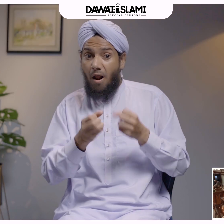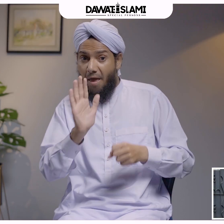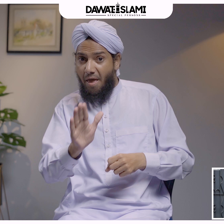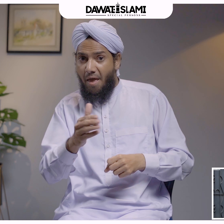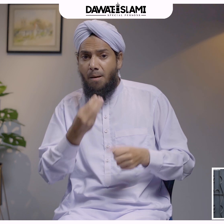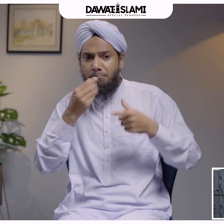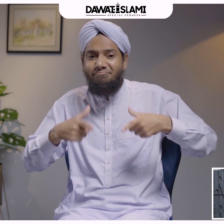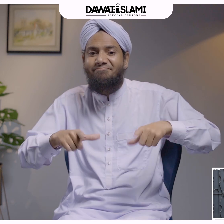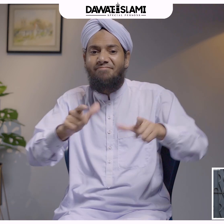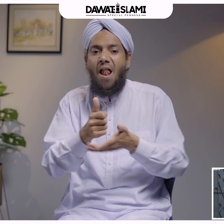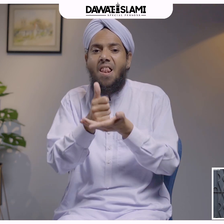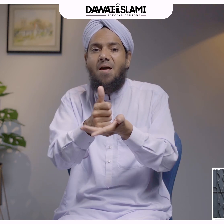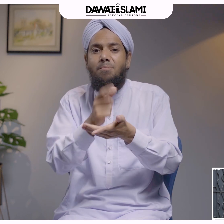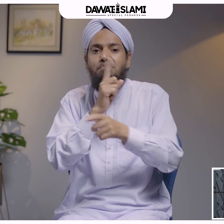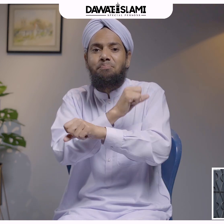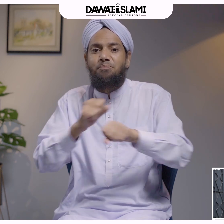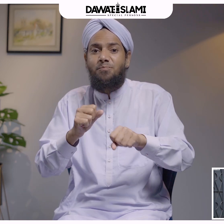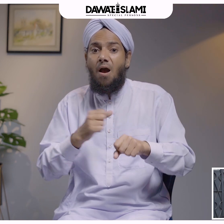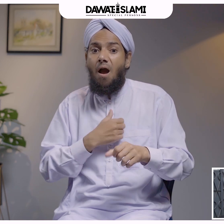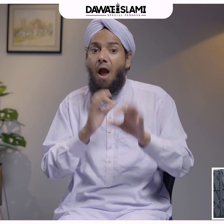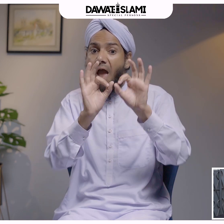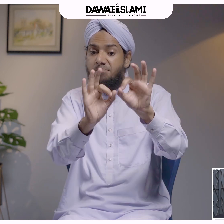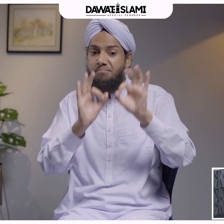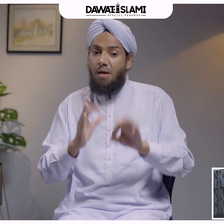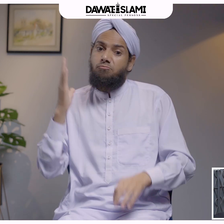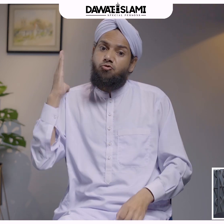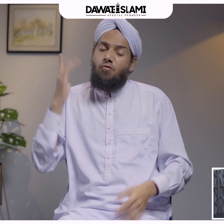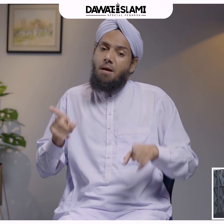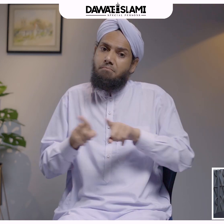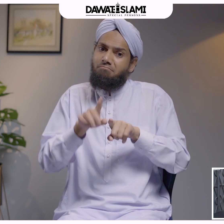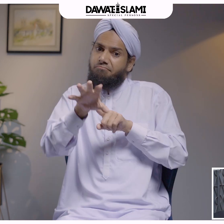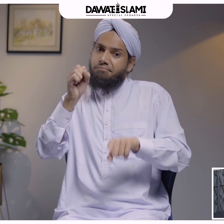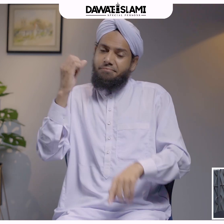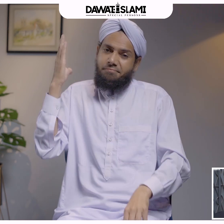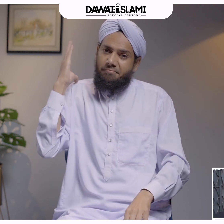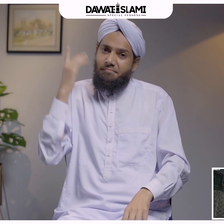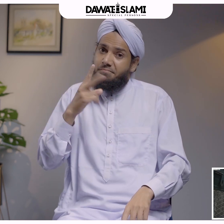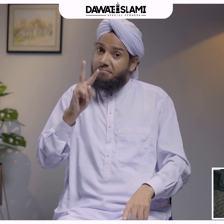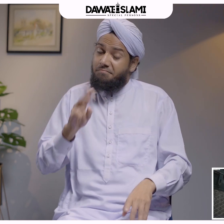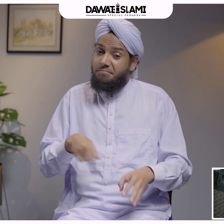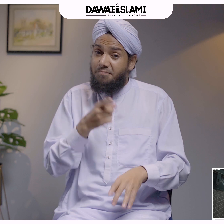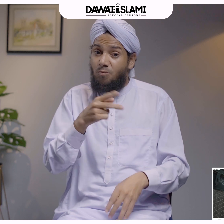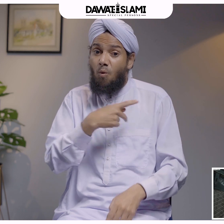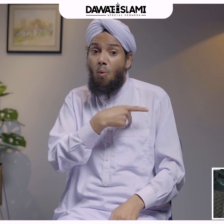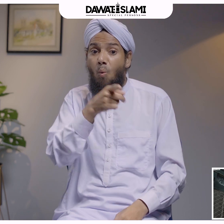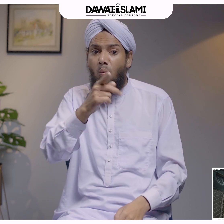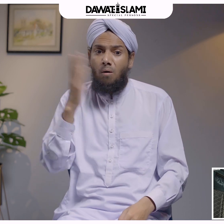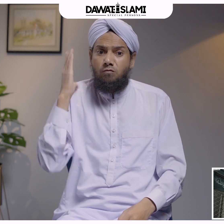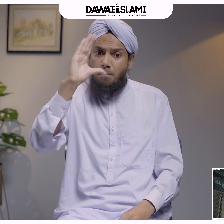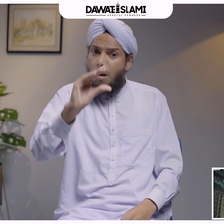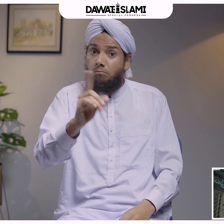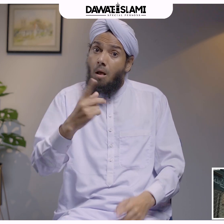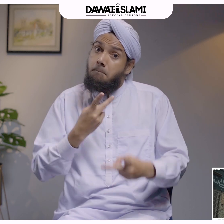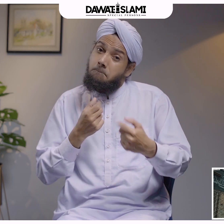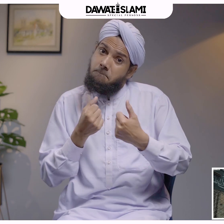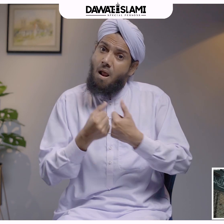وسلم ہے، جس نے کسی روزے دار کا روزہ کھلوایا تو اس کو بھی اس روزے دار کی مثل اجر ملے گا، بغیر اس کے کہ اللہ روزے